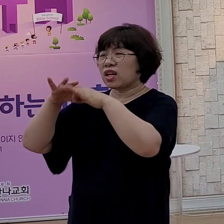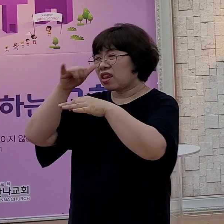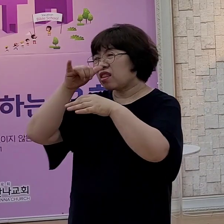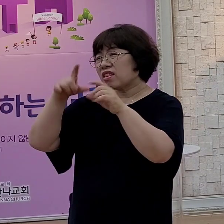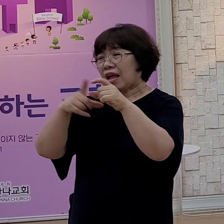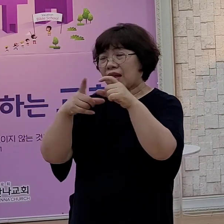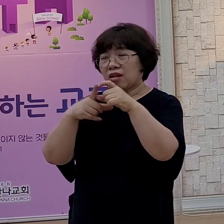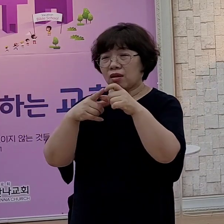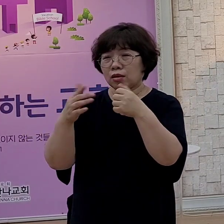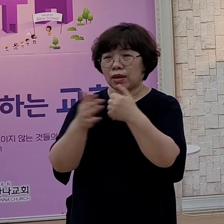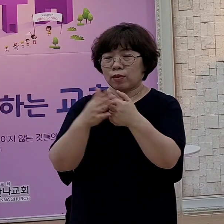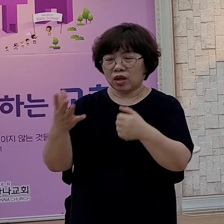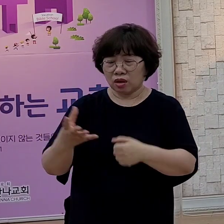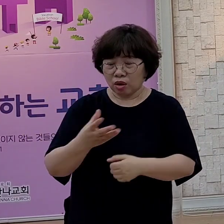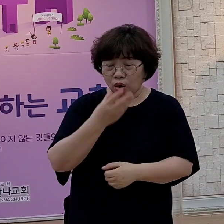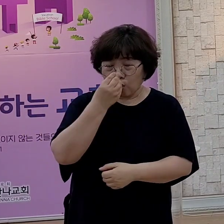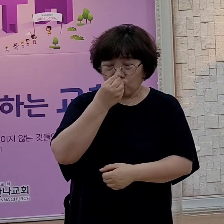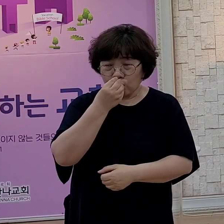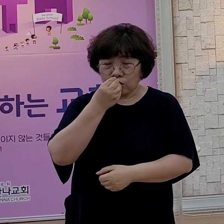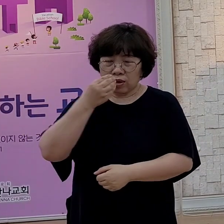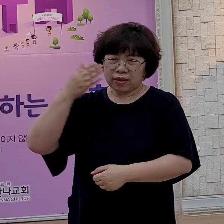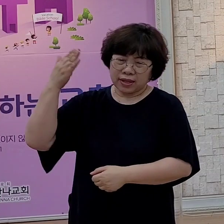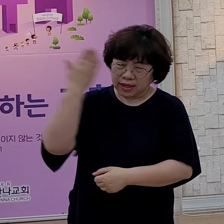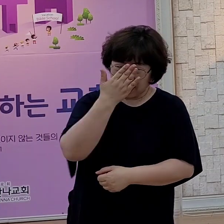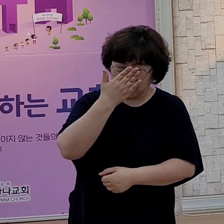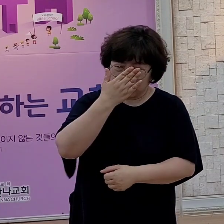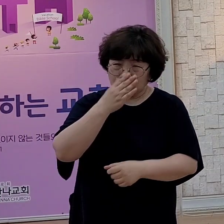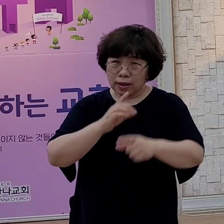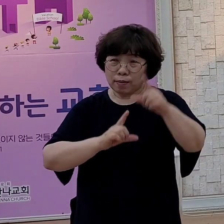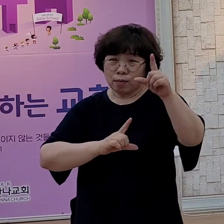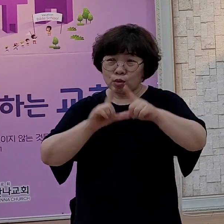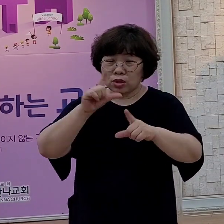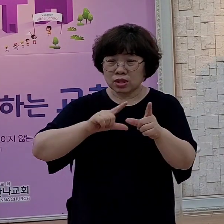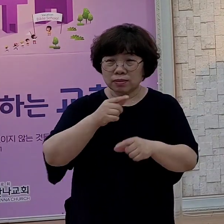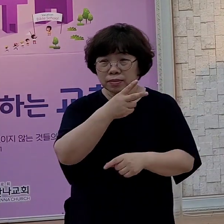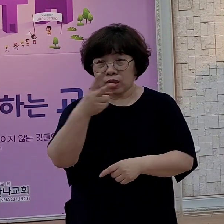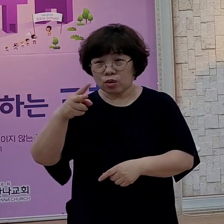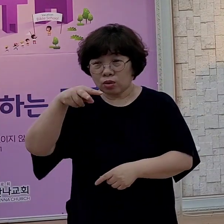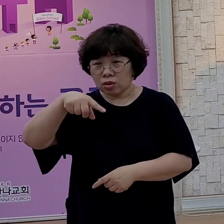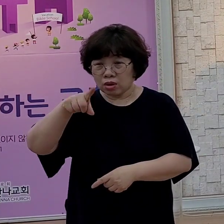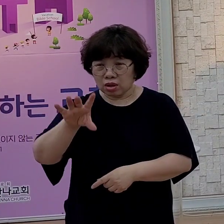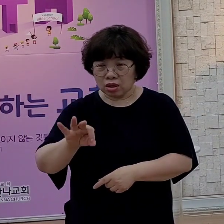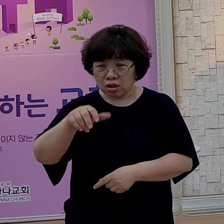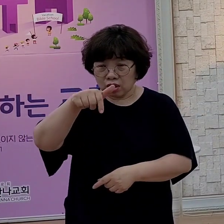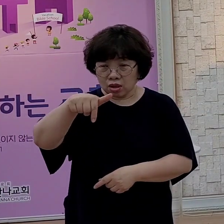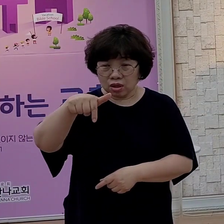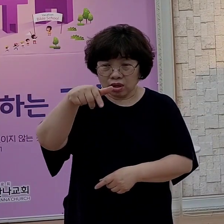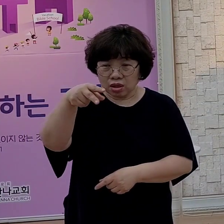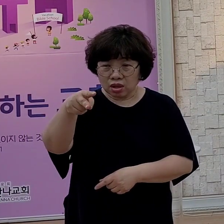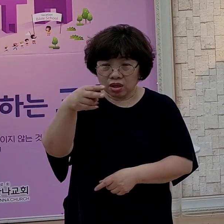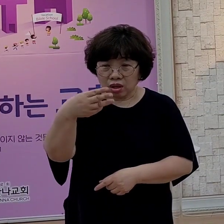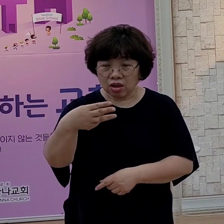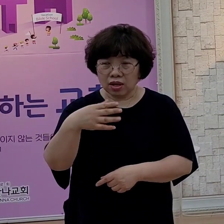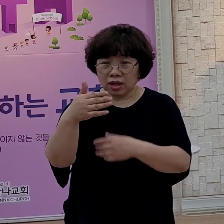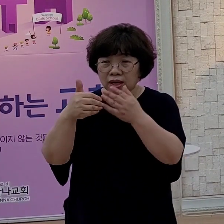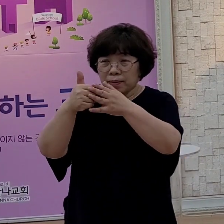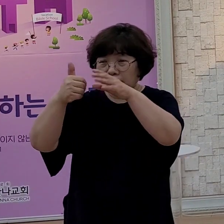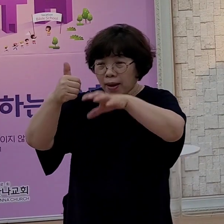그래서 거룩하고 깨끗한 상태를 성결이라고 해요. 누구 앞에 설 때? 하나님 앞에